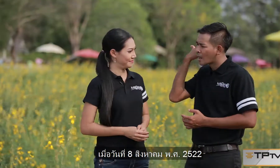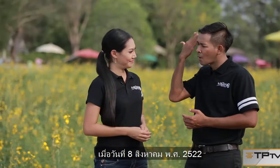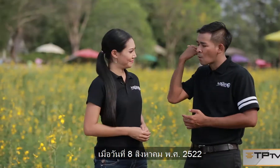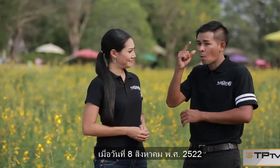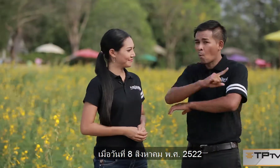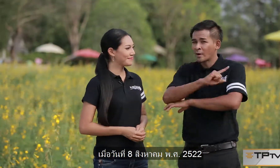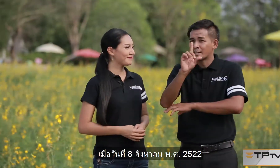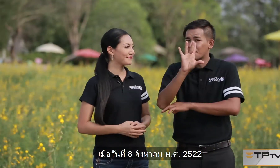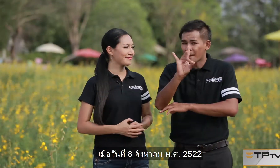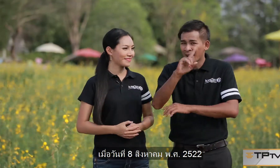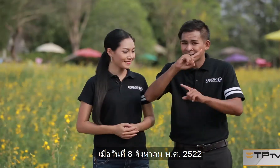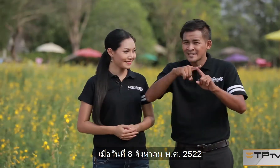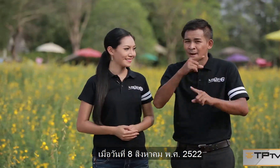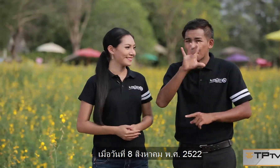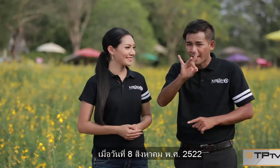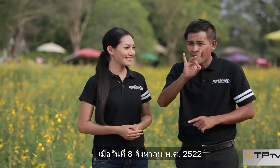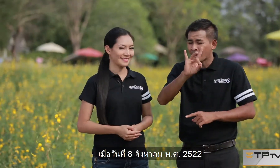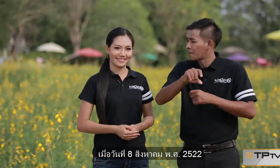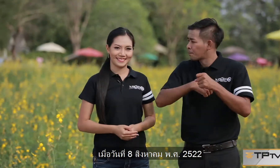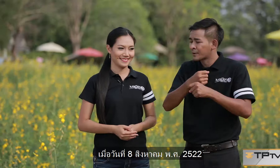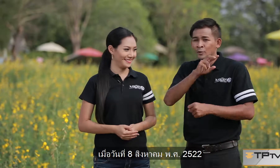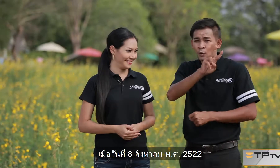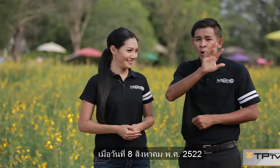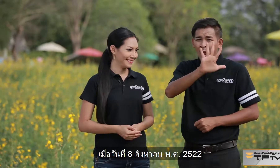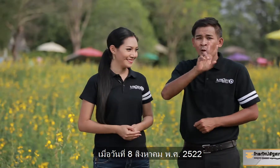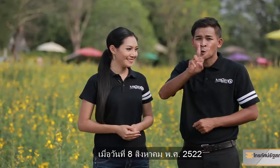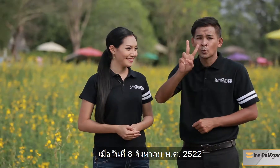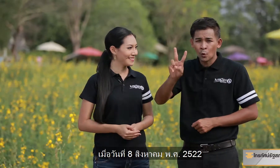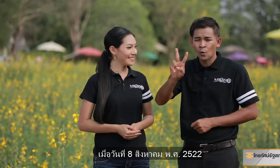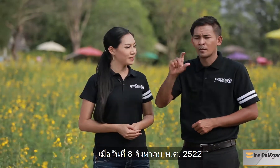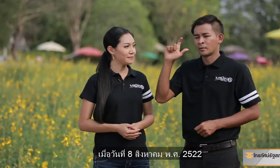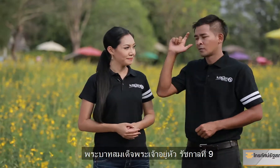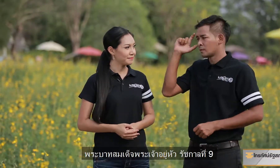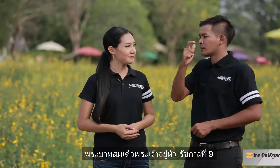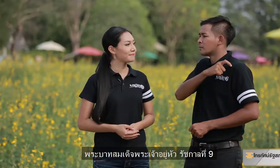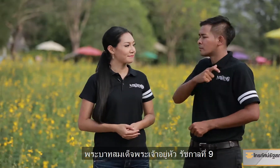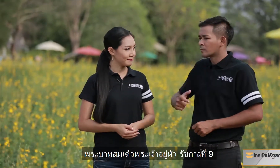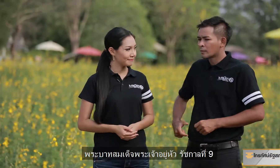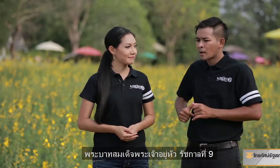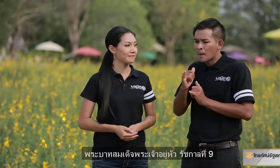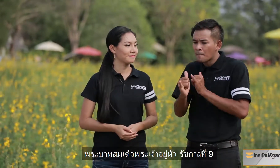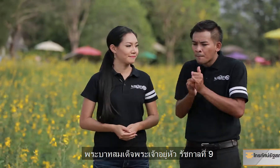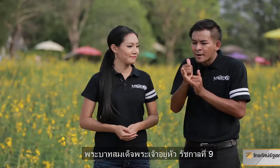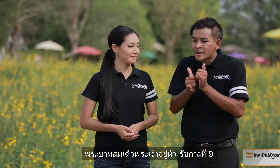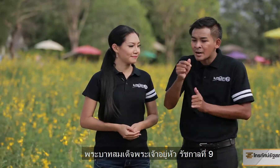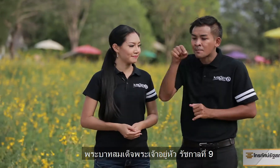ที่8สิงหาคมพุทธศักราช2522พระบาทสมเด็จพระเจ้าอยู่หัวรัชกาลที่